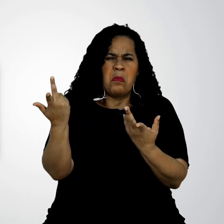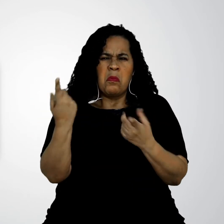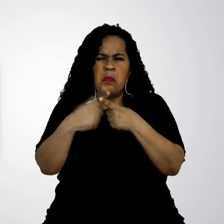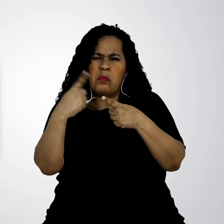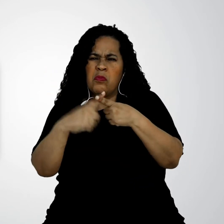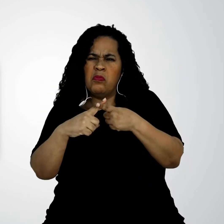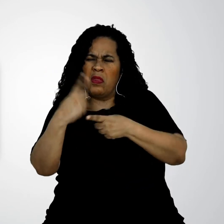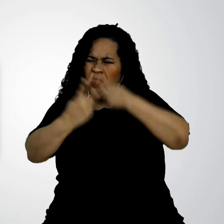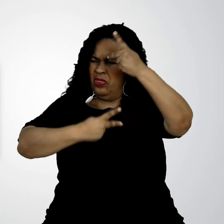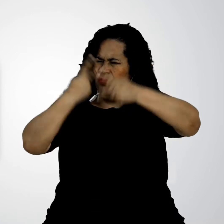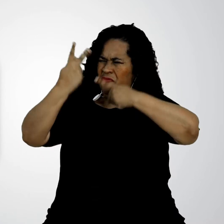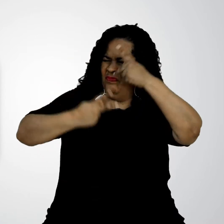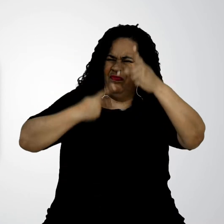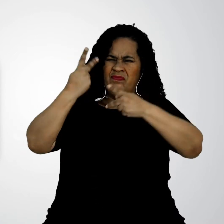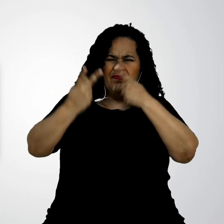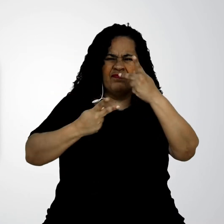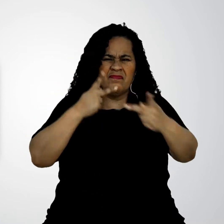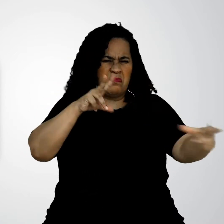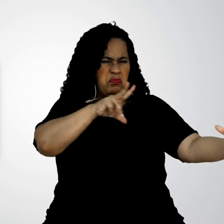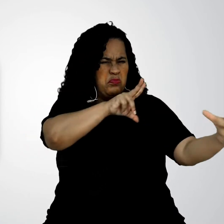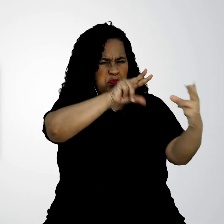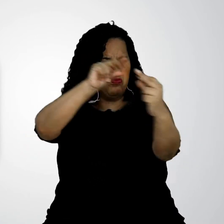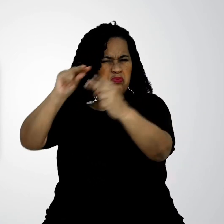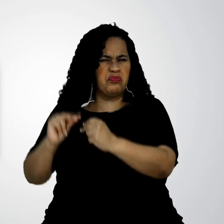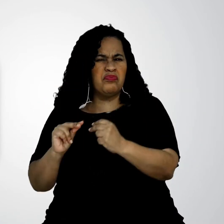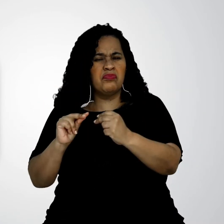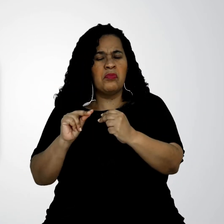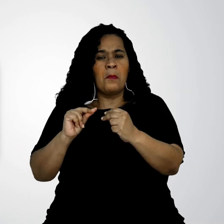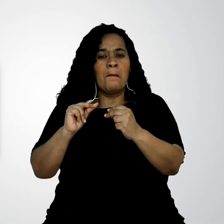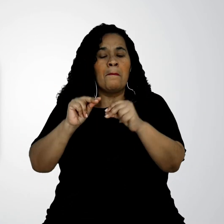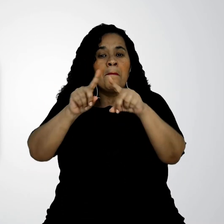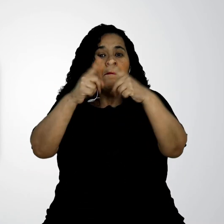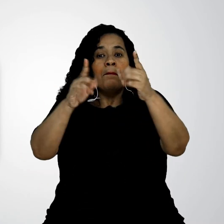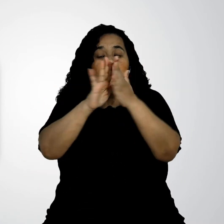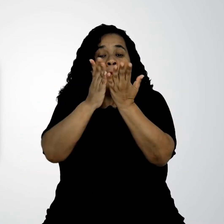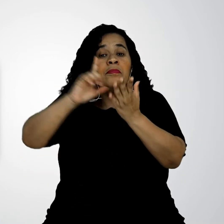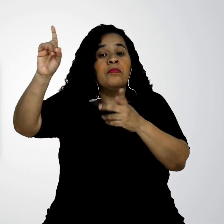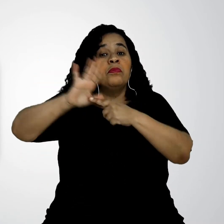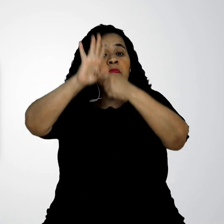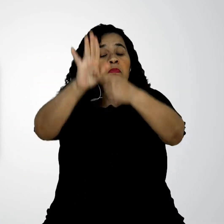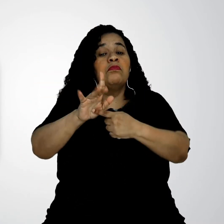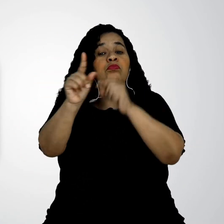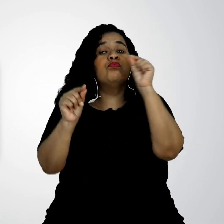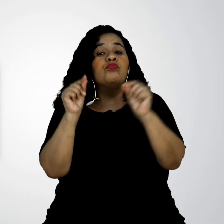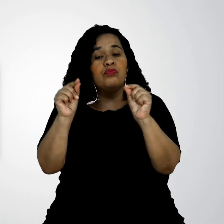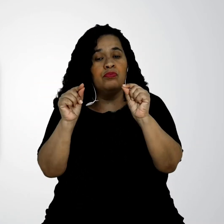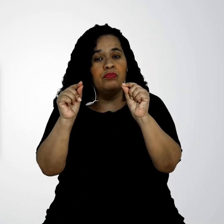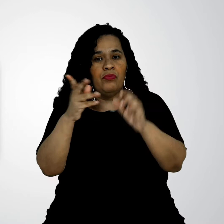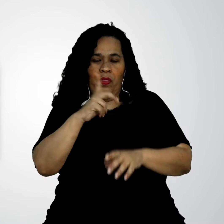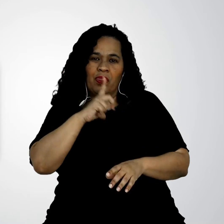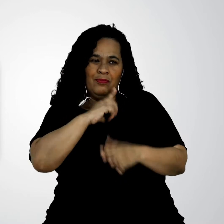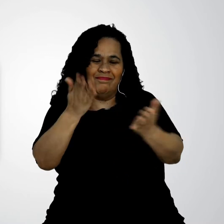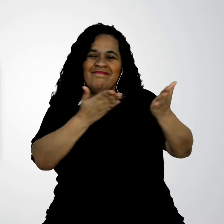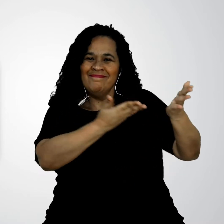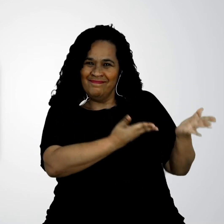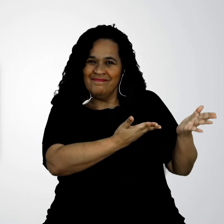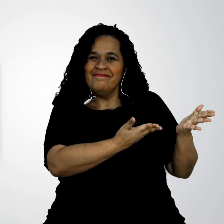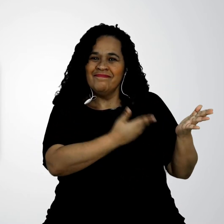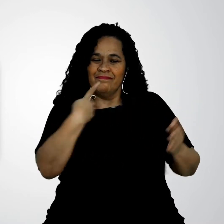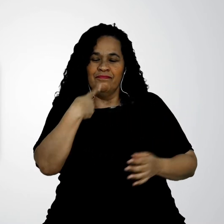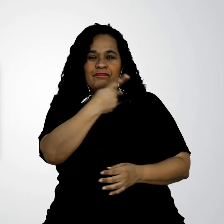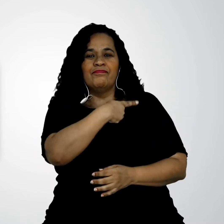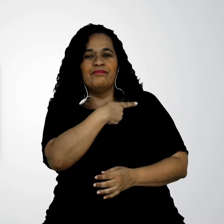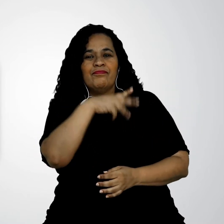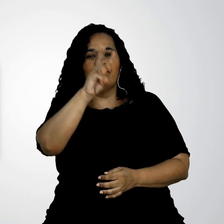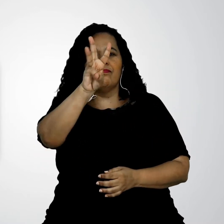debate constante na nossa sociedade e o que a palavra de Deus fala sobre isso. Está conosco aqui mais uma vez o pastor